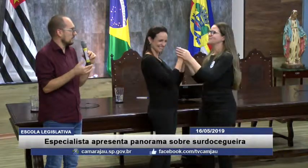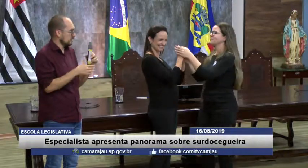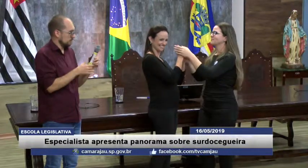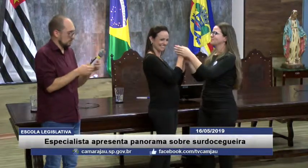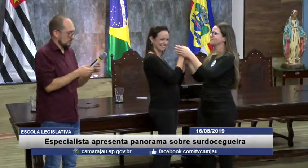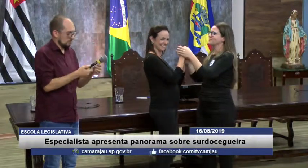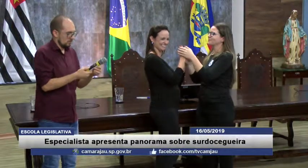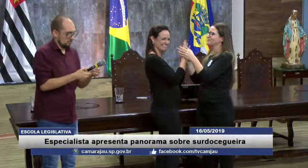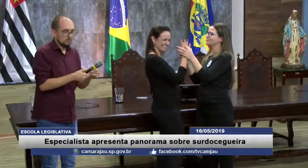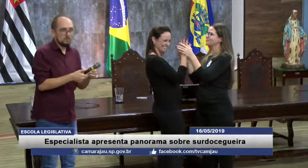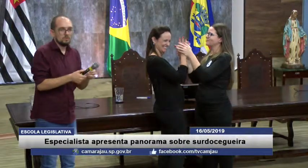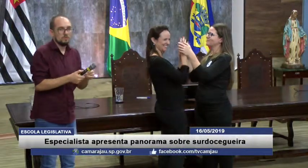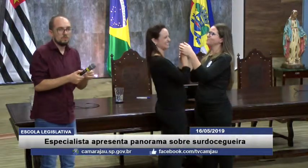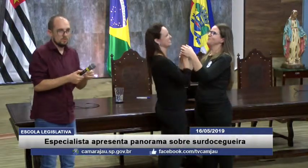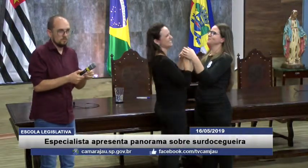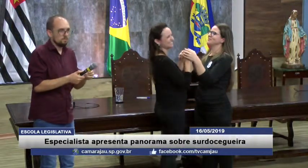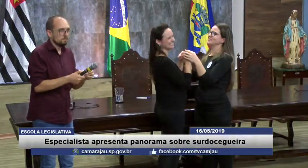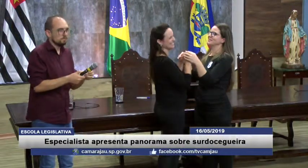aqui, né?